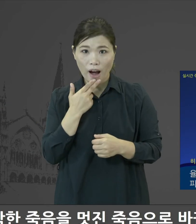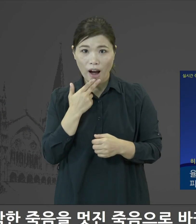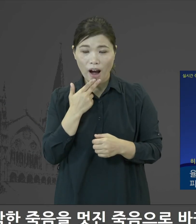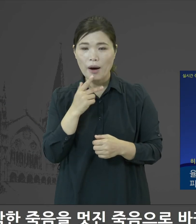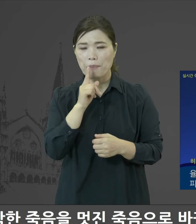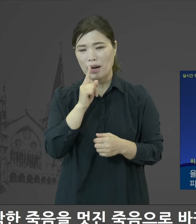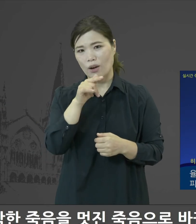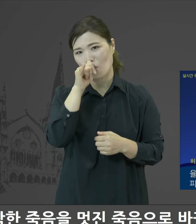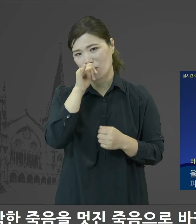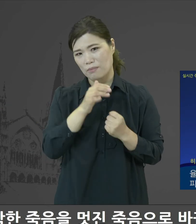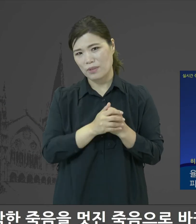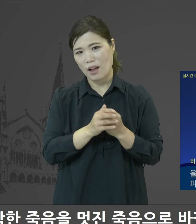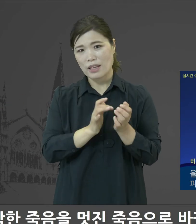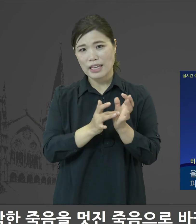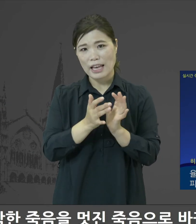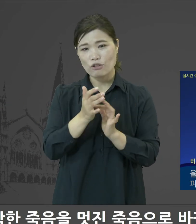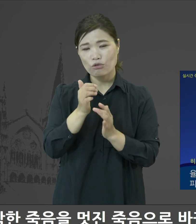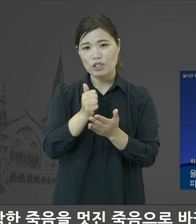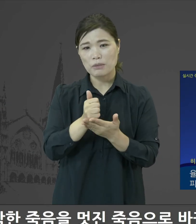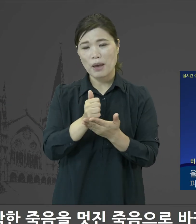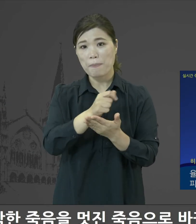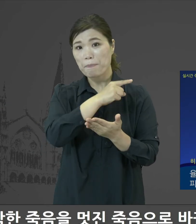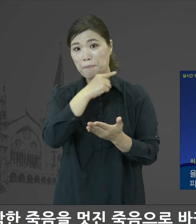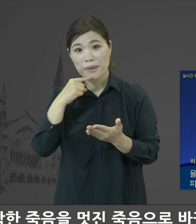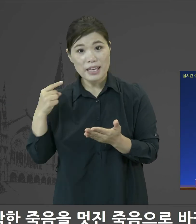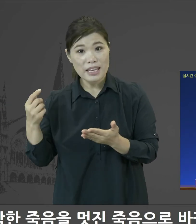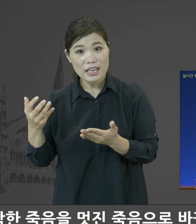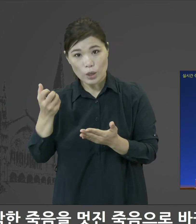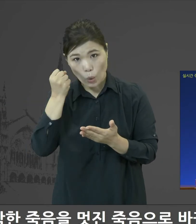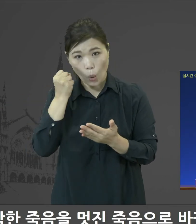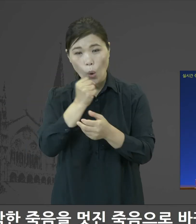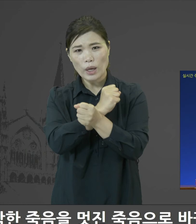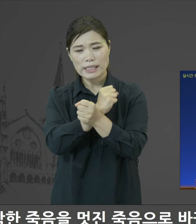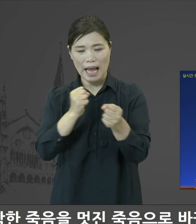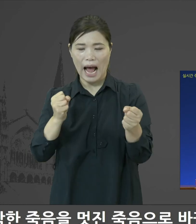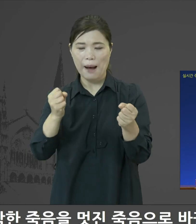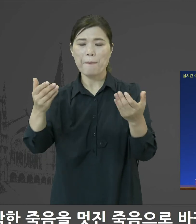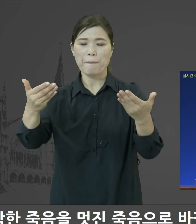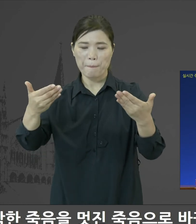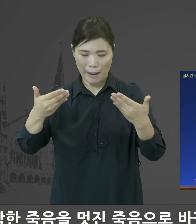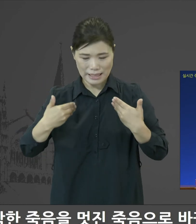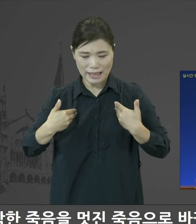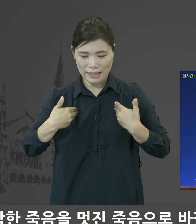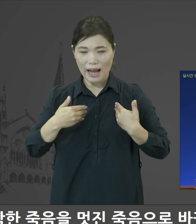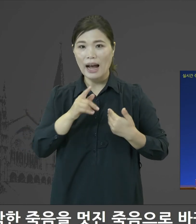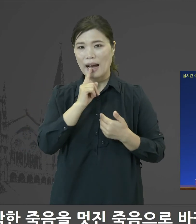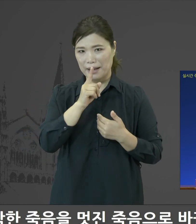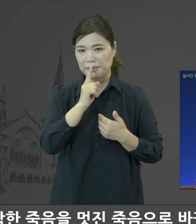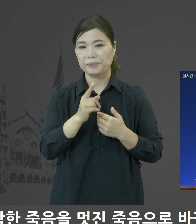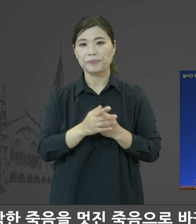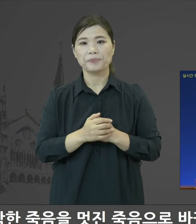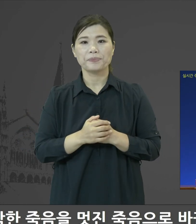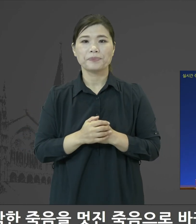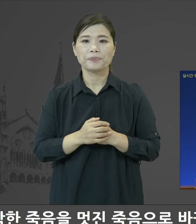피로 사함을 받았다, 이렇게 선포하는 겁니다. 감사하죠.